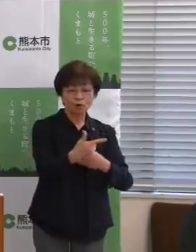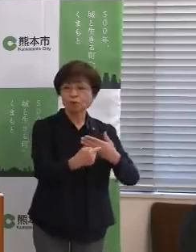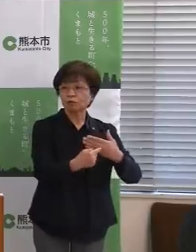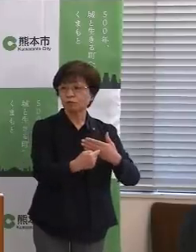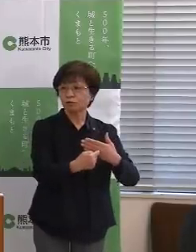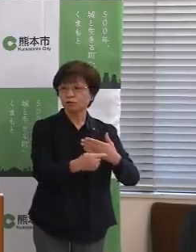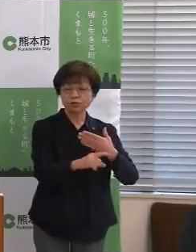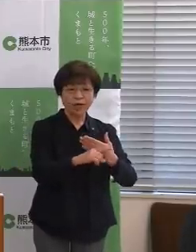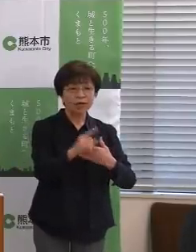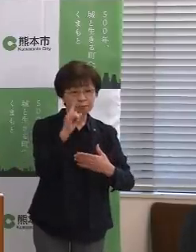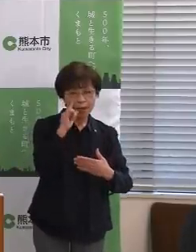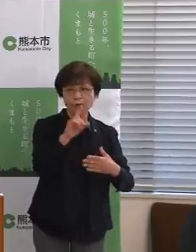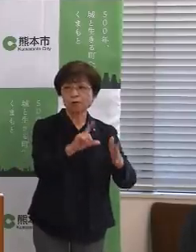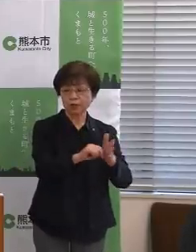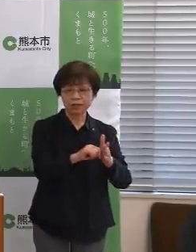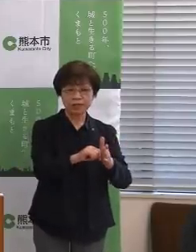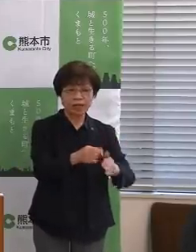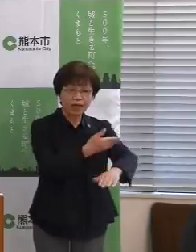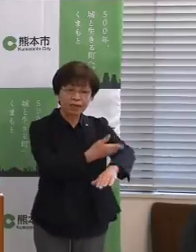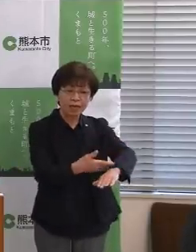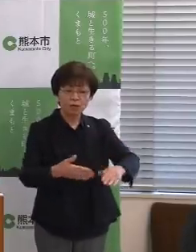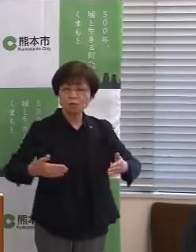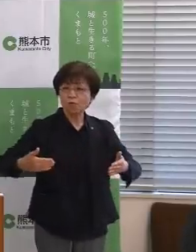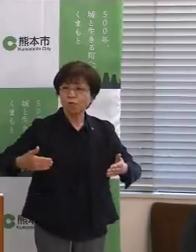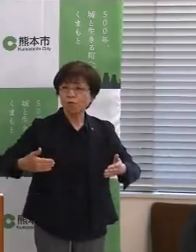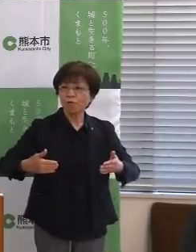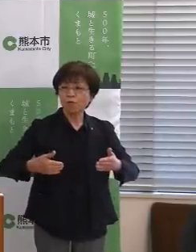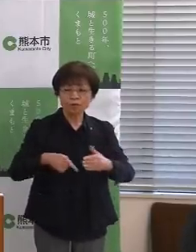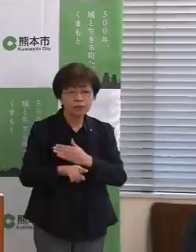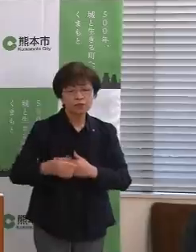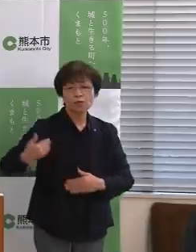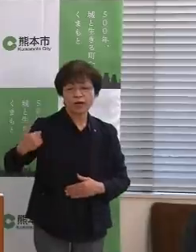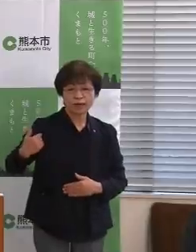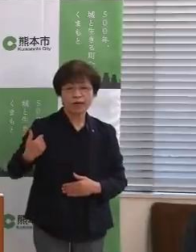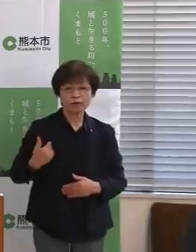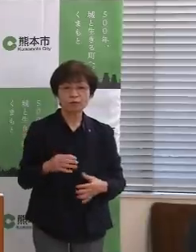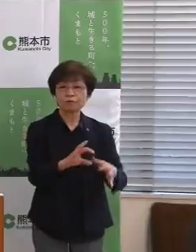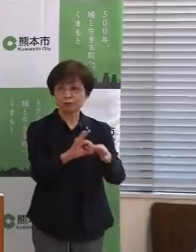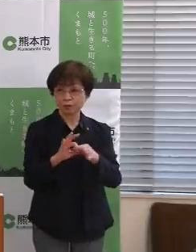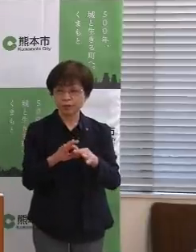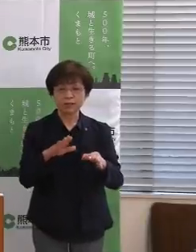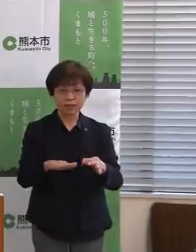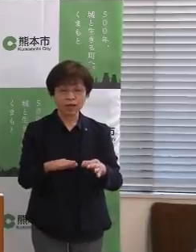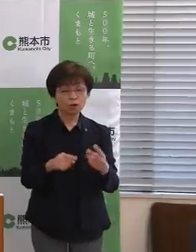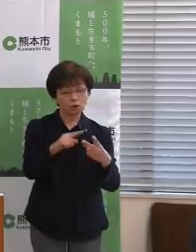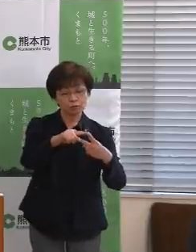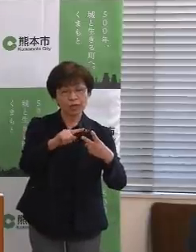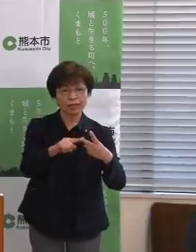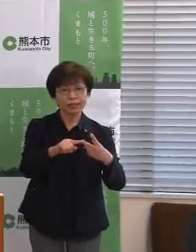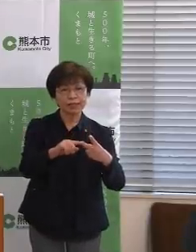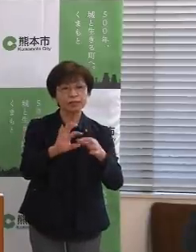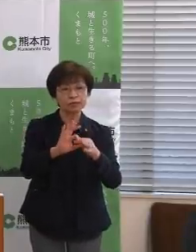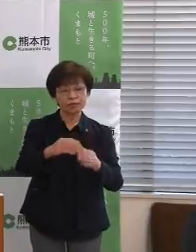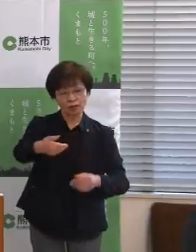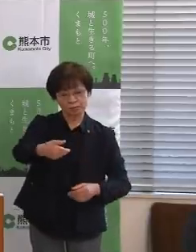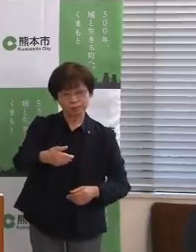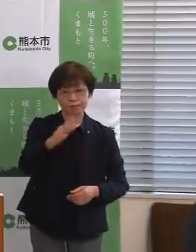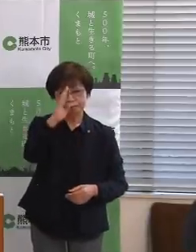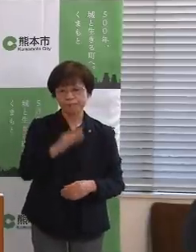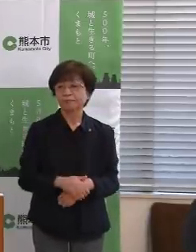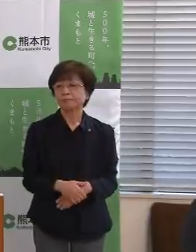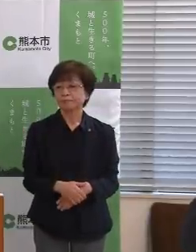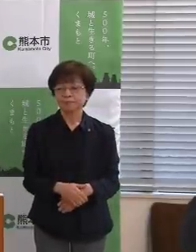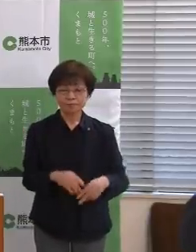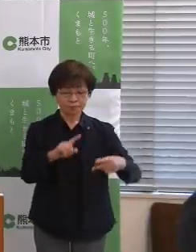ゃるので今回は入れなかったということでよろしいのか、 はい、はい、この2人についてなんですが、36例目の